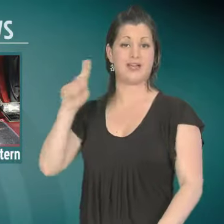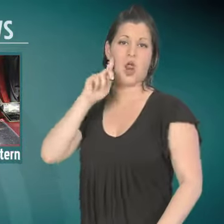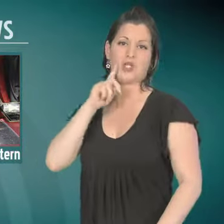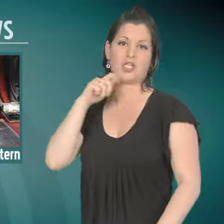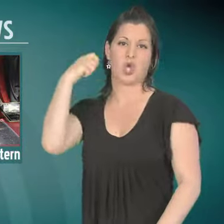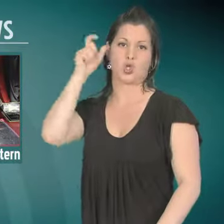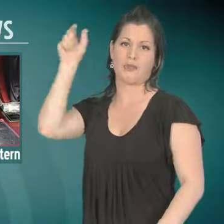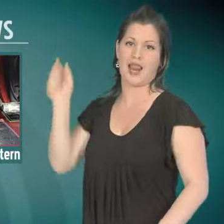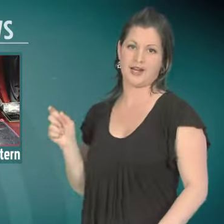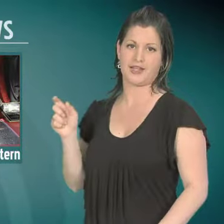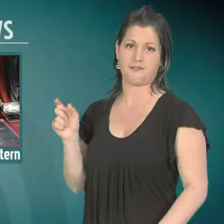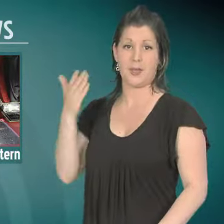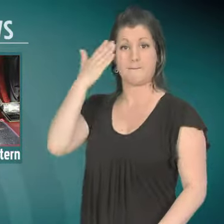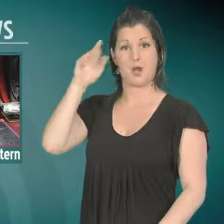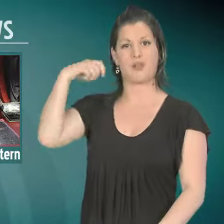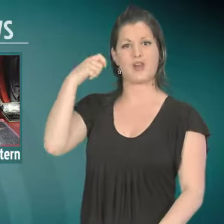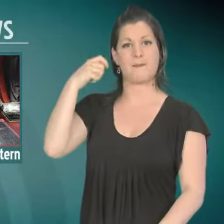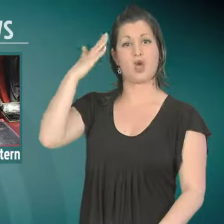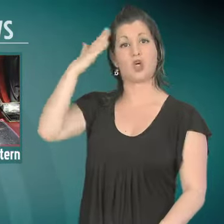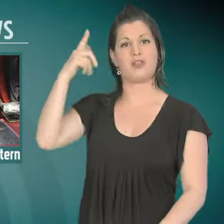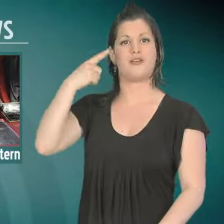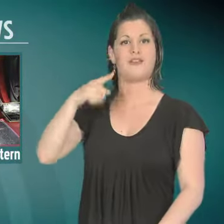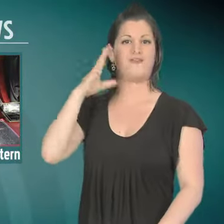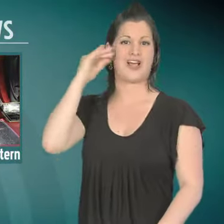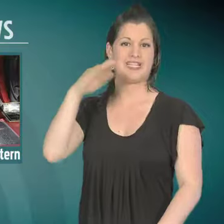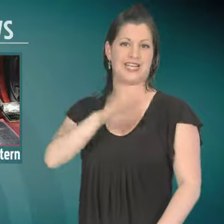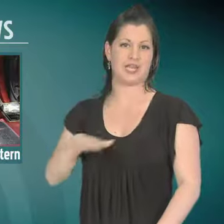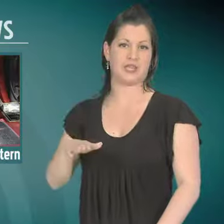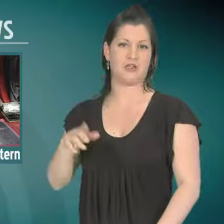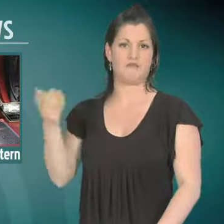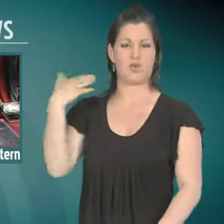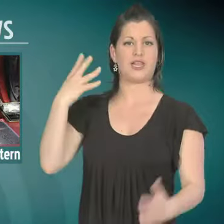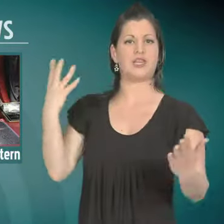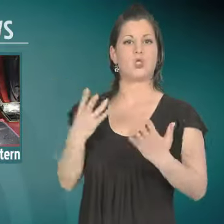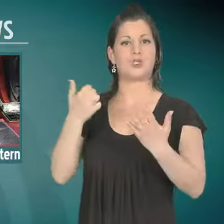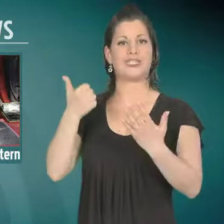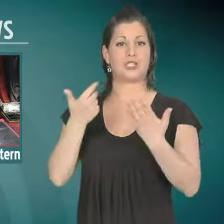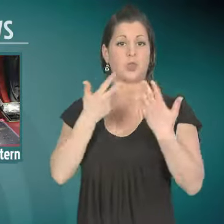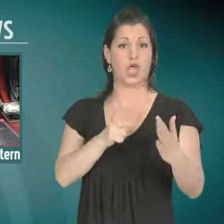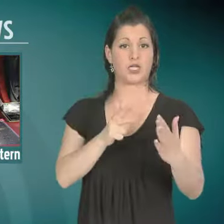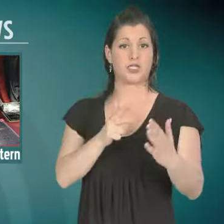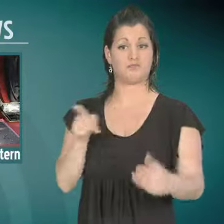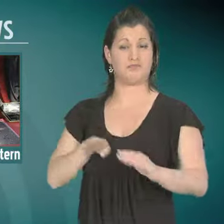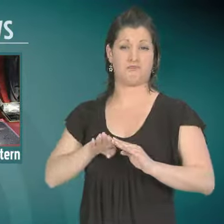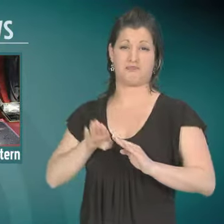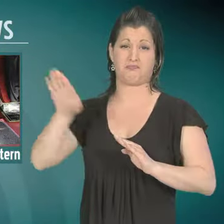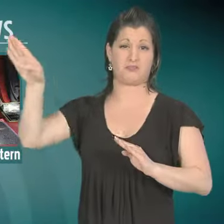Sie spielt im berühmten Film Gottes vergessene Kinder von 1986. Sie war